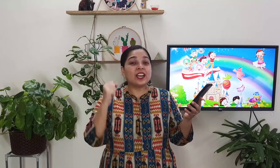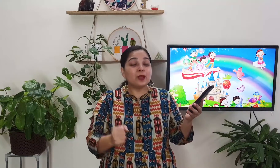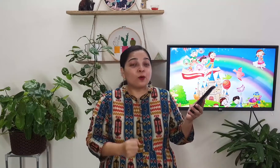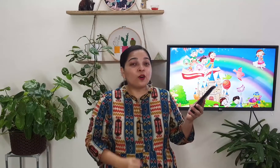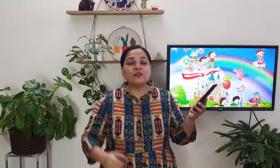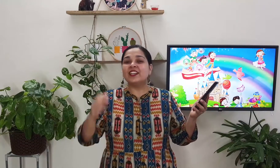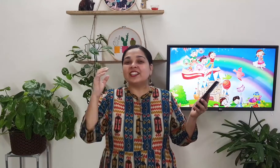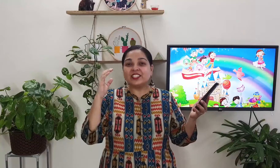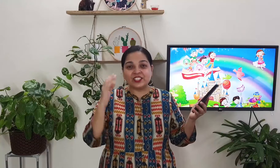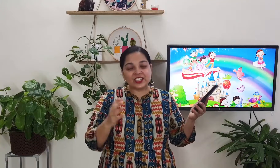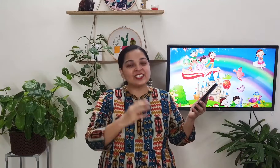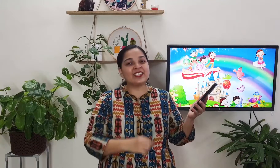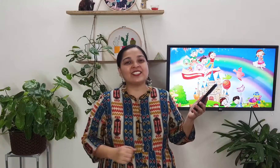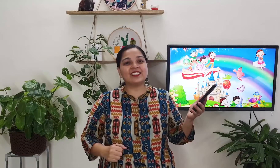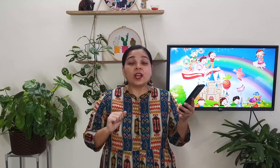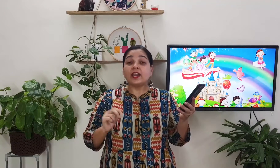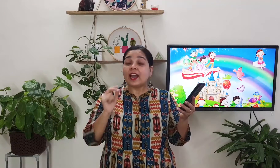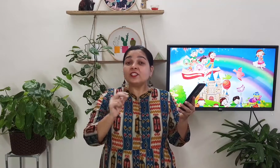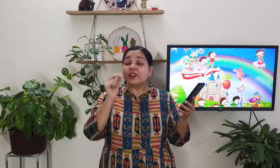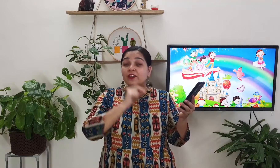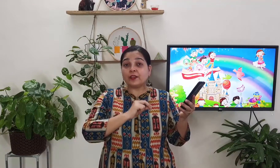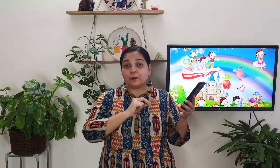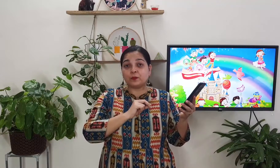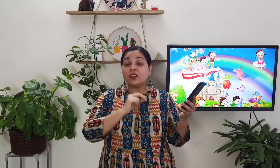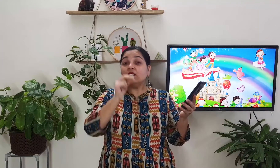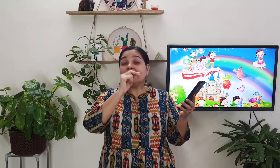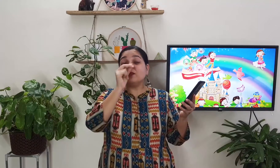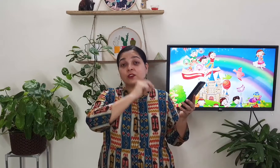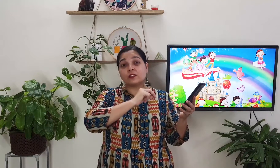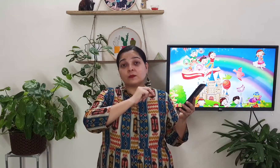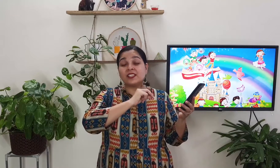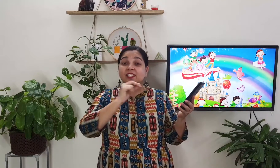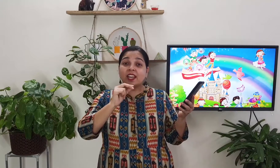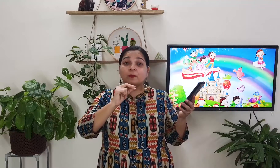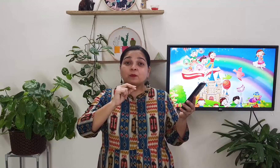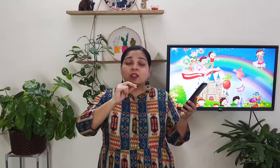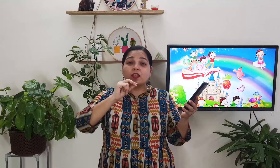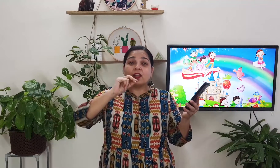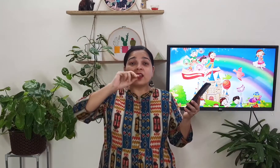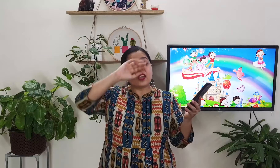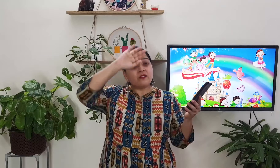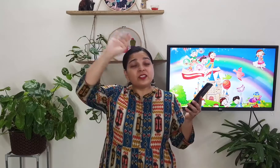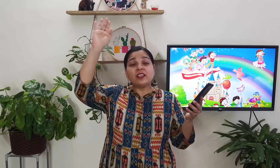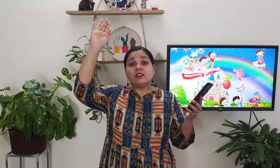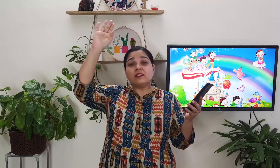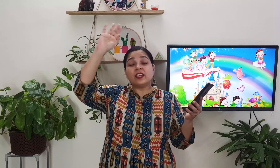படித்த வசனத்தில் இயேசுவின் நாமத்தில் வானோர் பூதலித்துள்ளோர் பூமியின் கீழானோருடைய